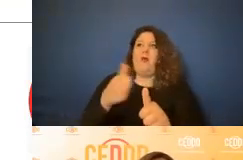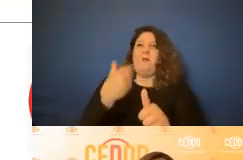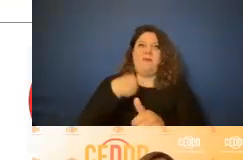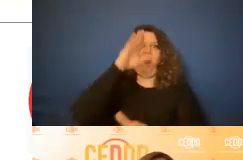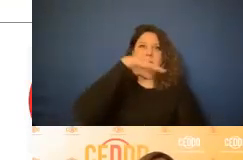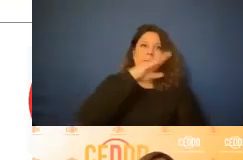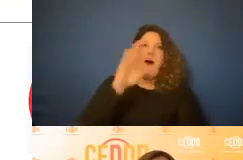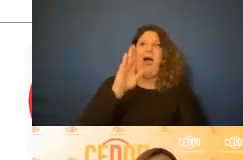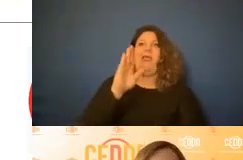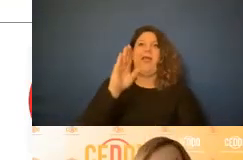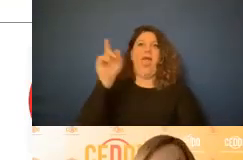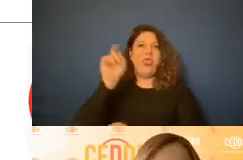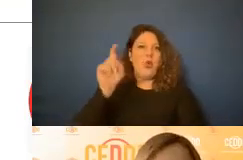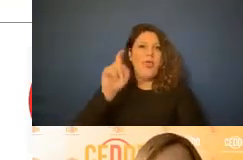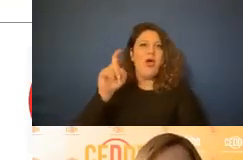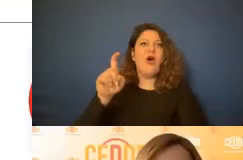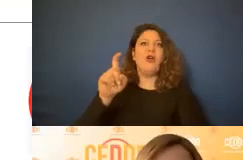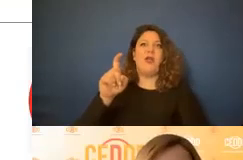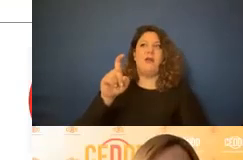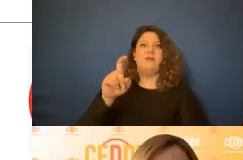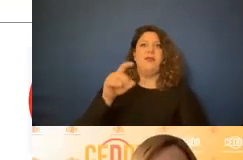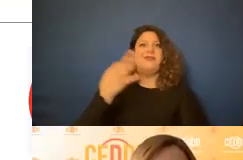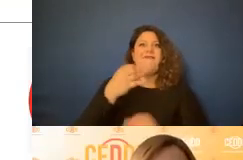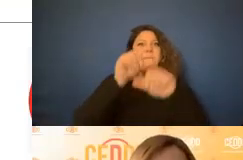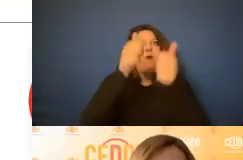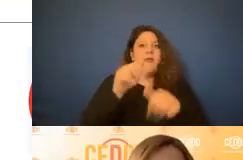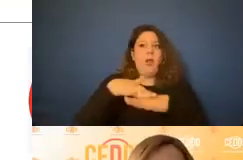educadores, frente a los chicos, ¿no?